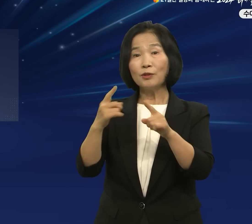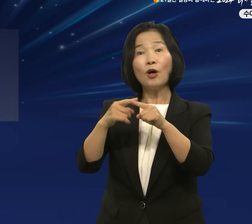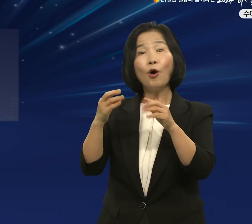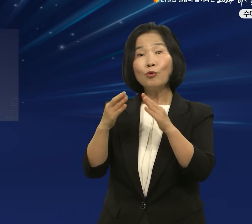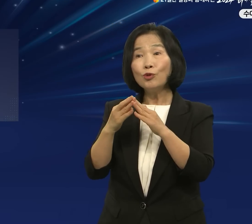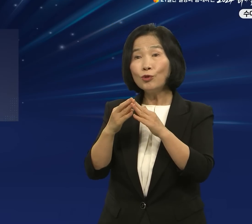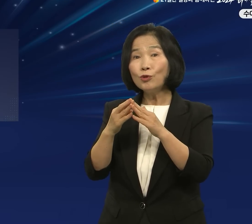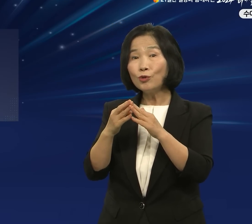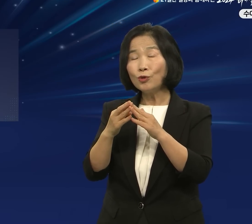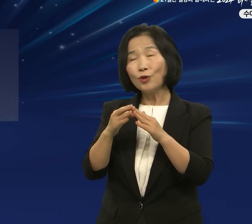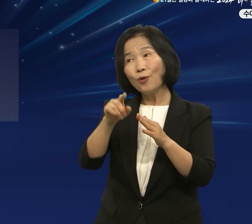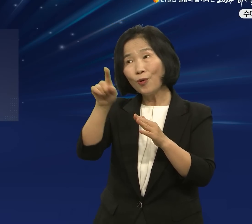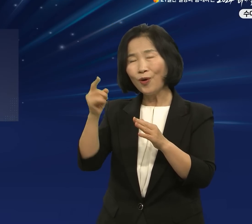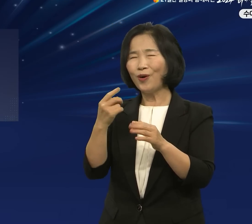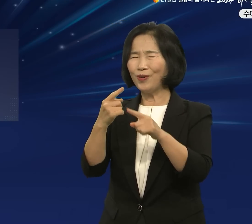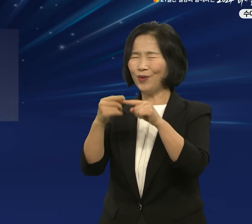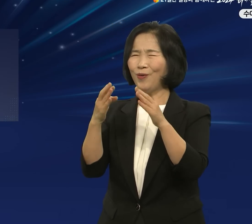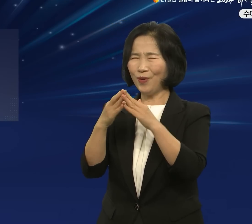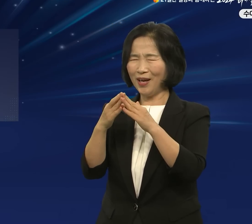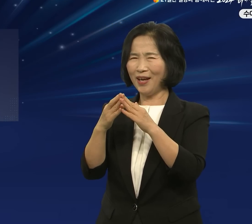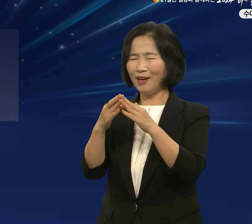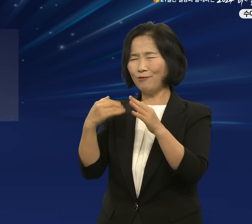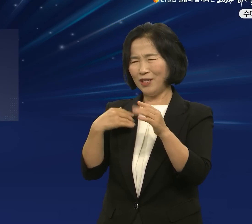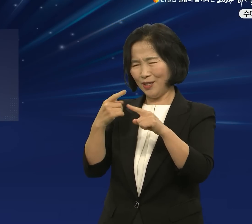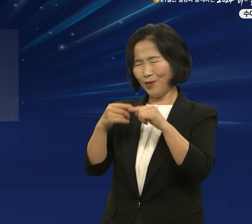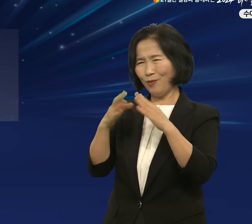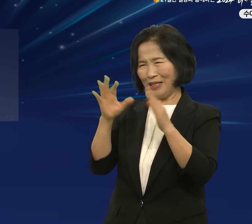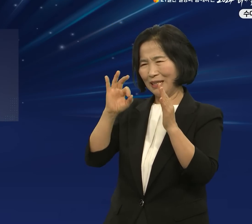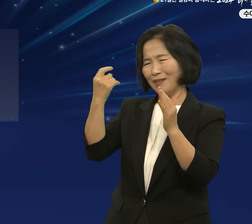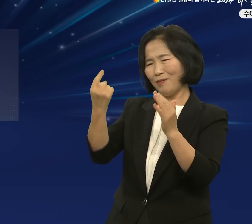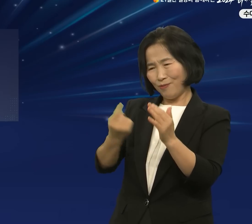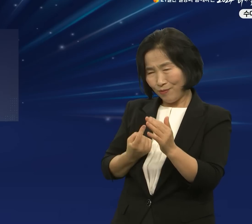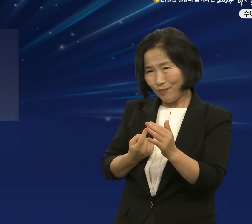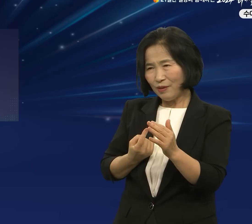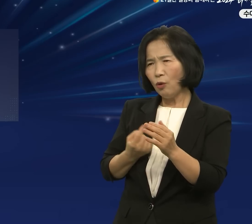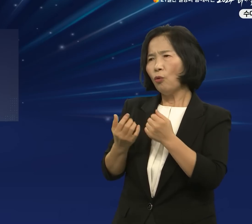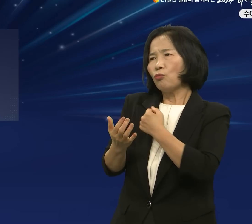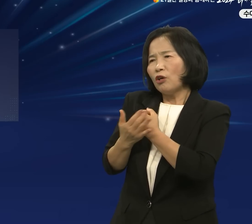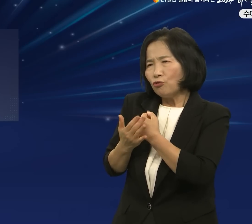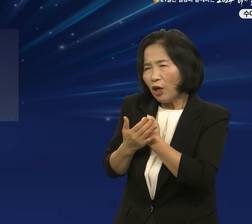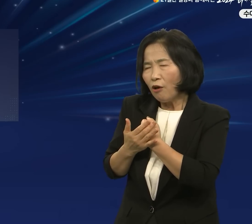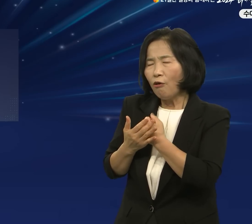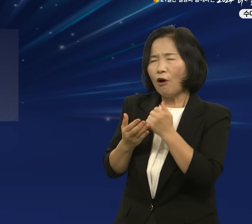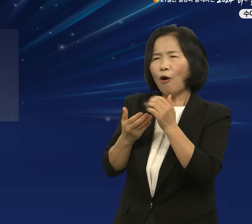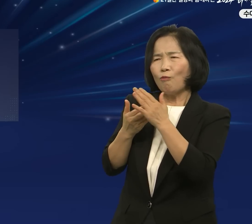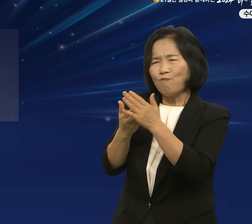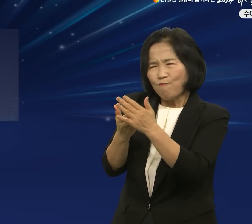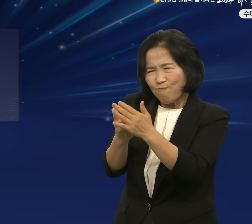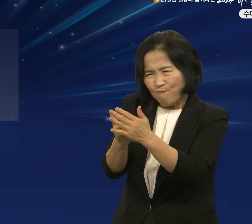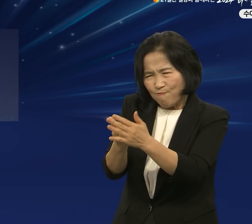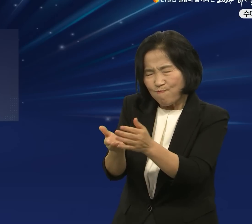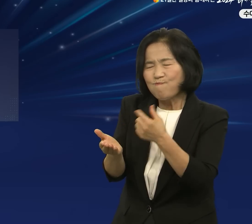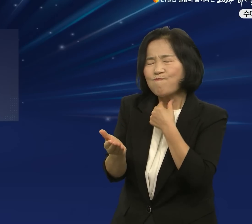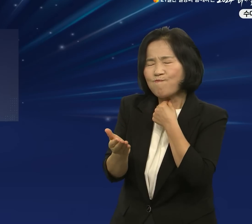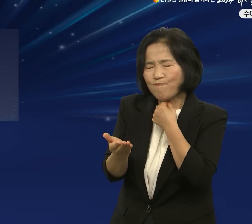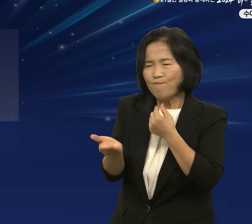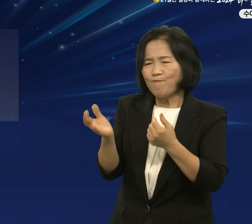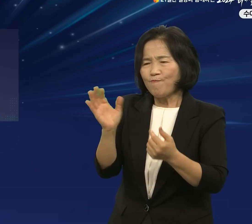오셨습니다. 꼭 도와달라는 말이 목구멍까지 차고 넘쳤지만은 하지 않았습니다.